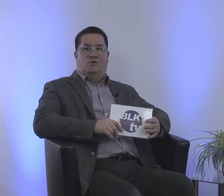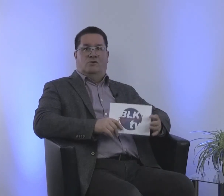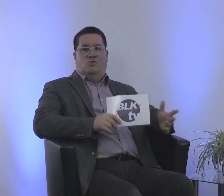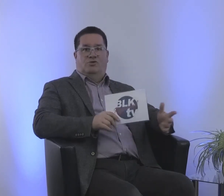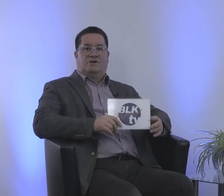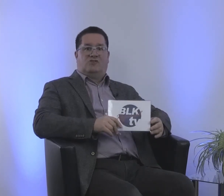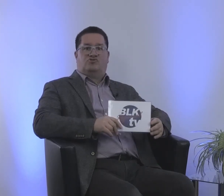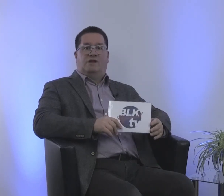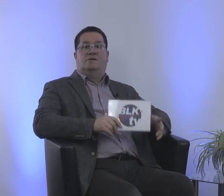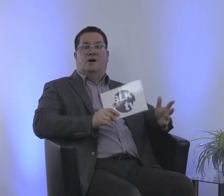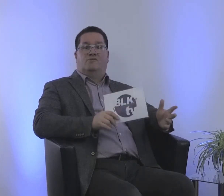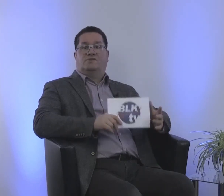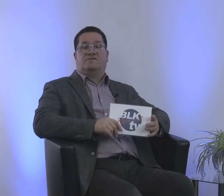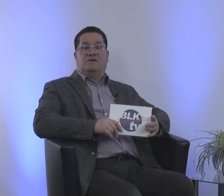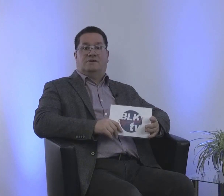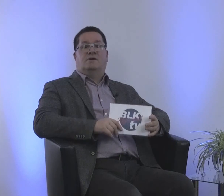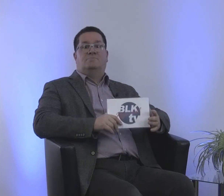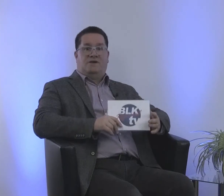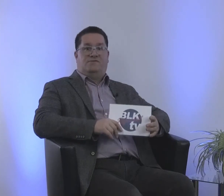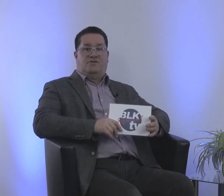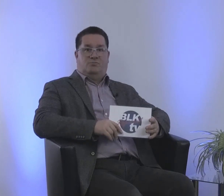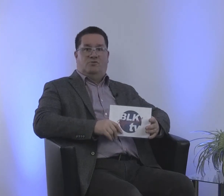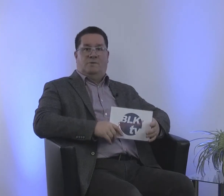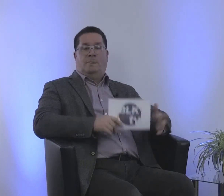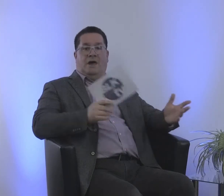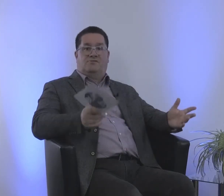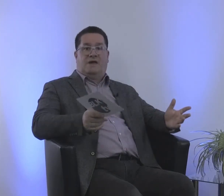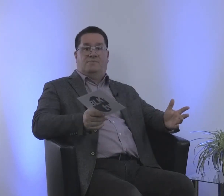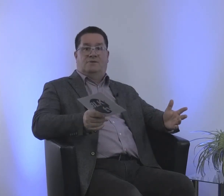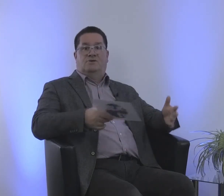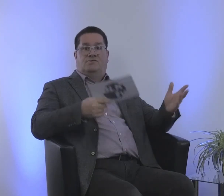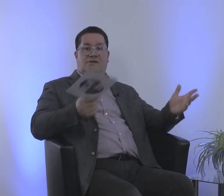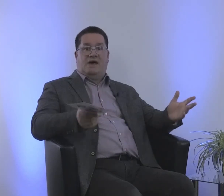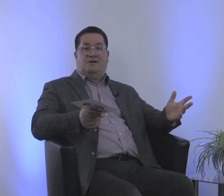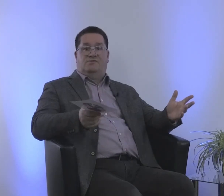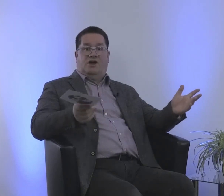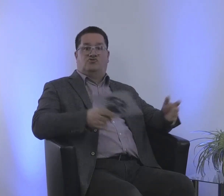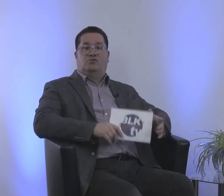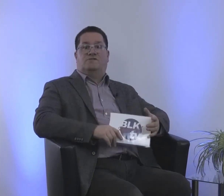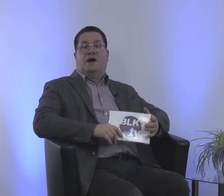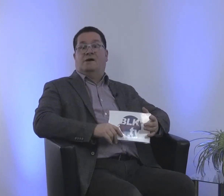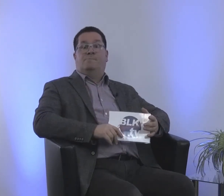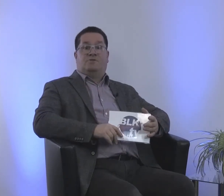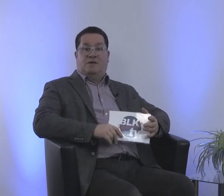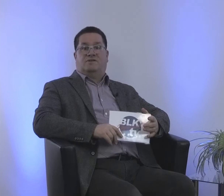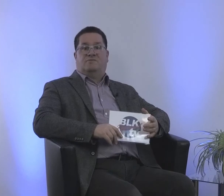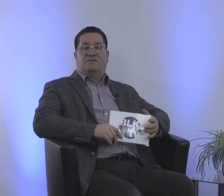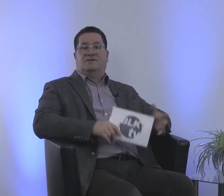blk-regional.tv oder ganz schnell auf unserer Seite bei Facebook. Also dann, vielen Dank für ein schönes Jahr